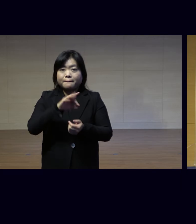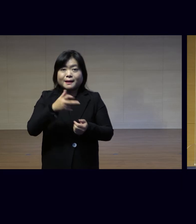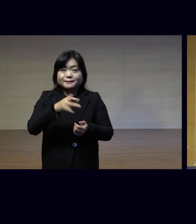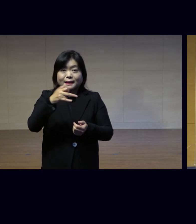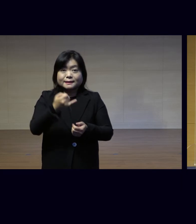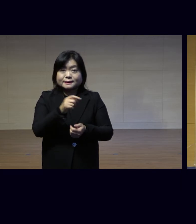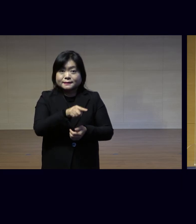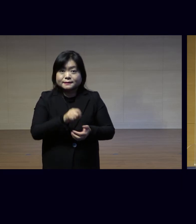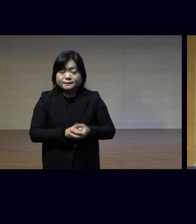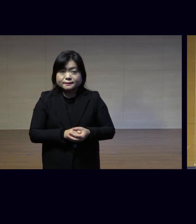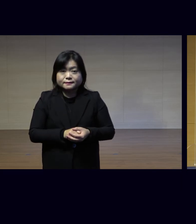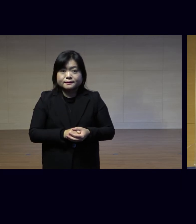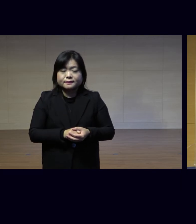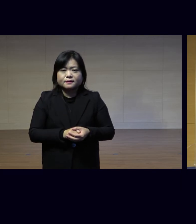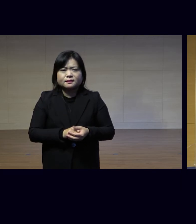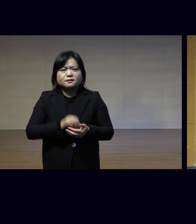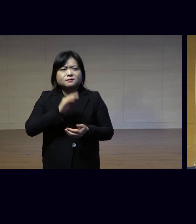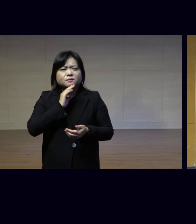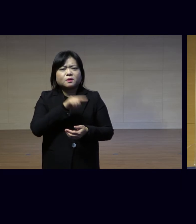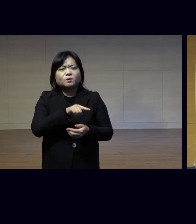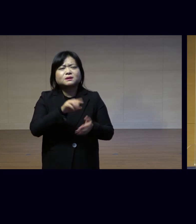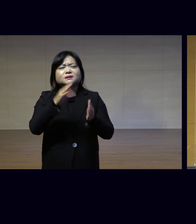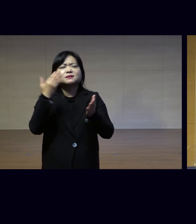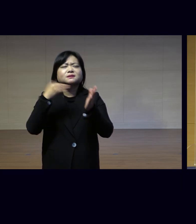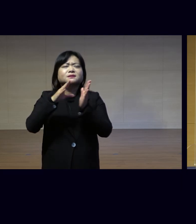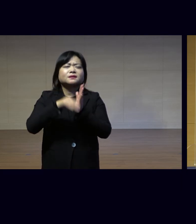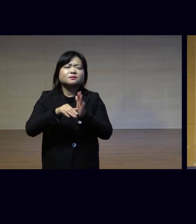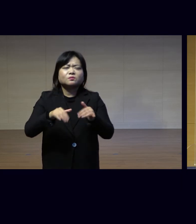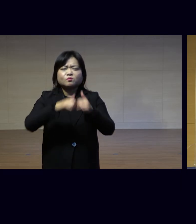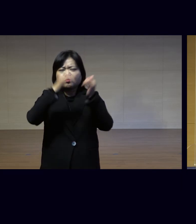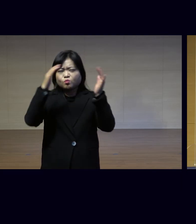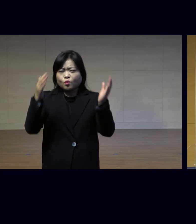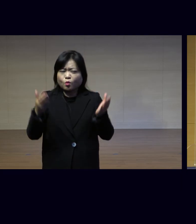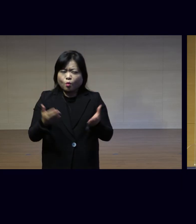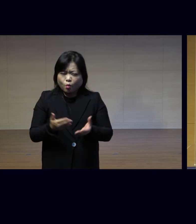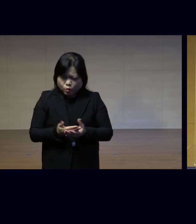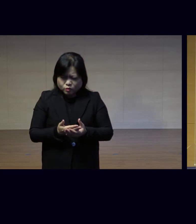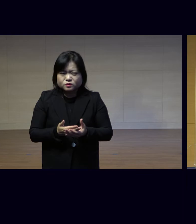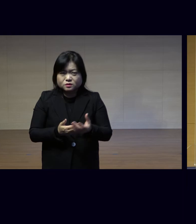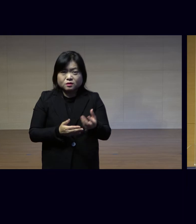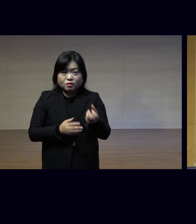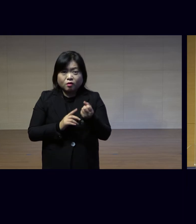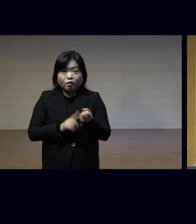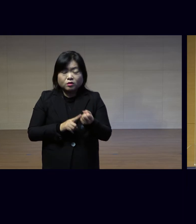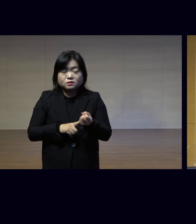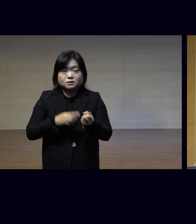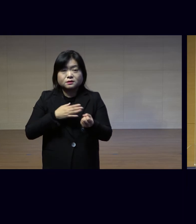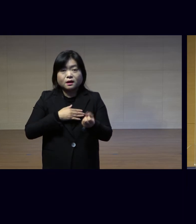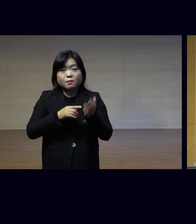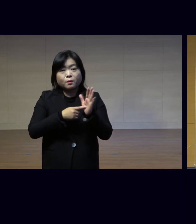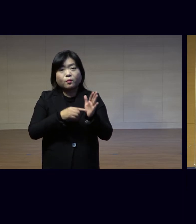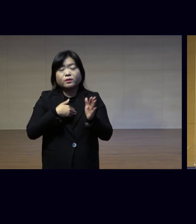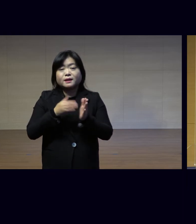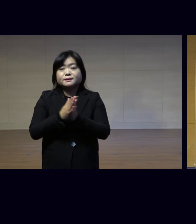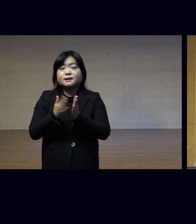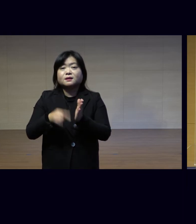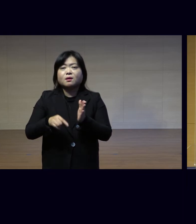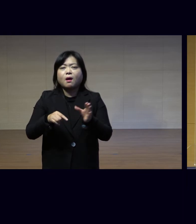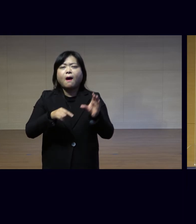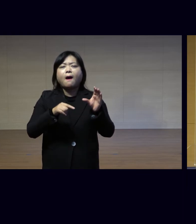발자크는 그야말로 그 시대의 모든 것을 제가 그렇게 표현을 했습니다. 제 책에서